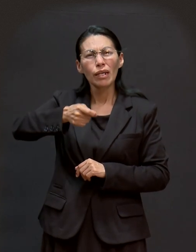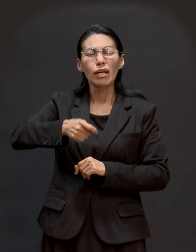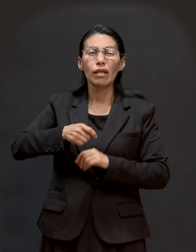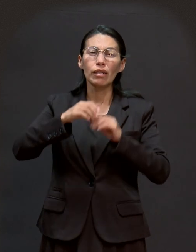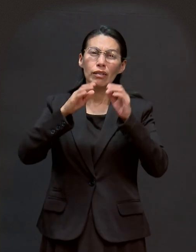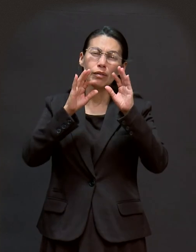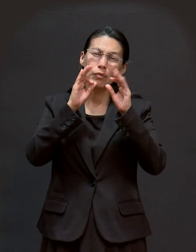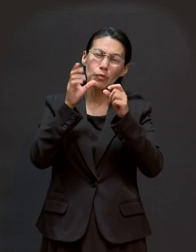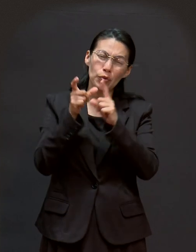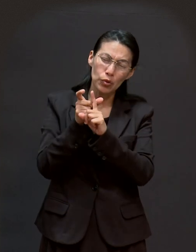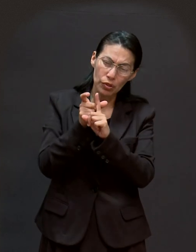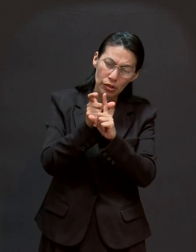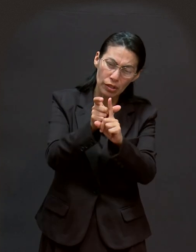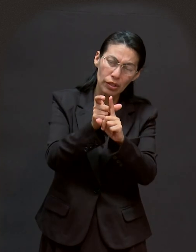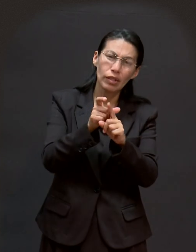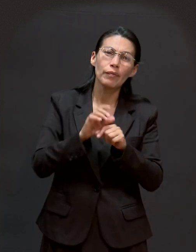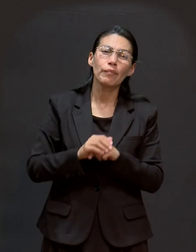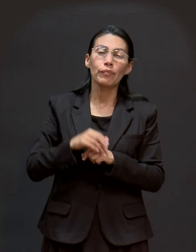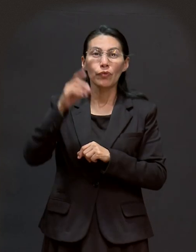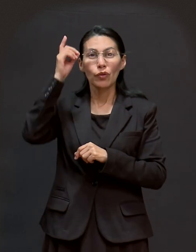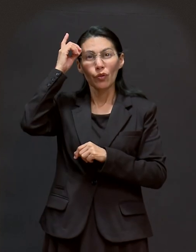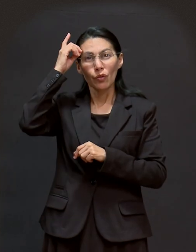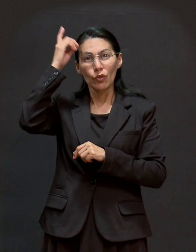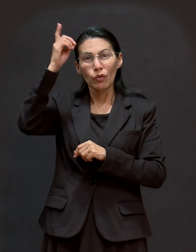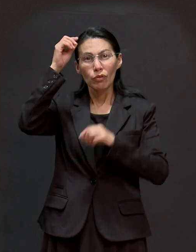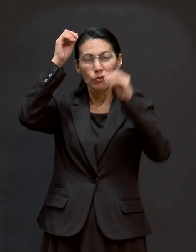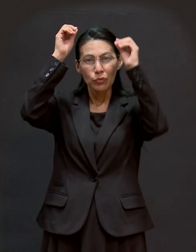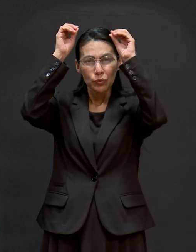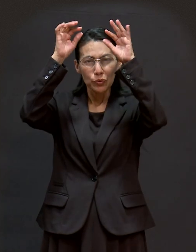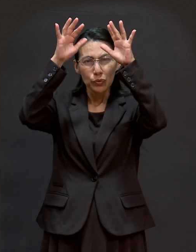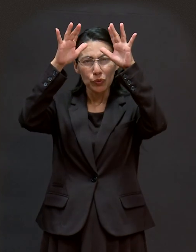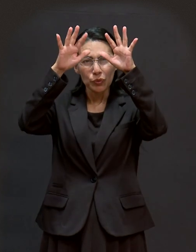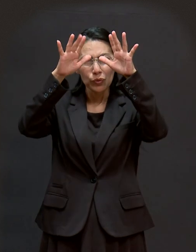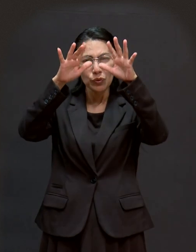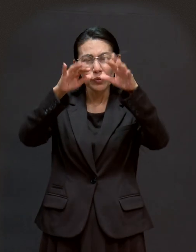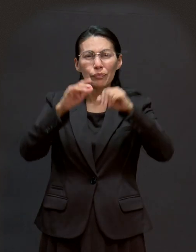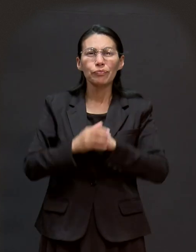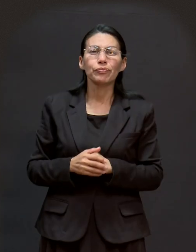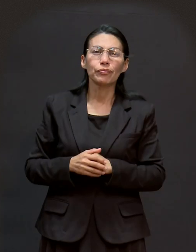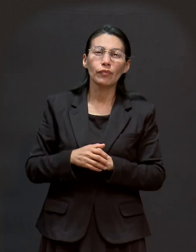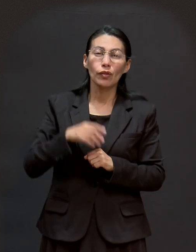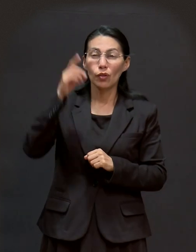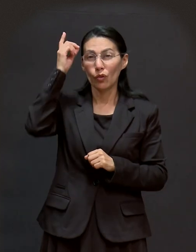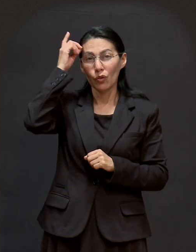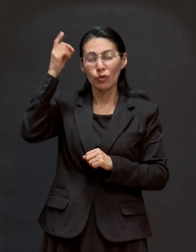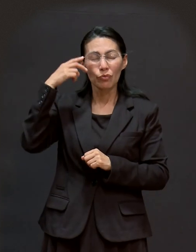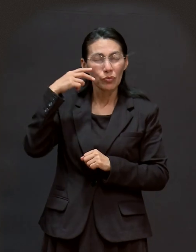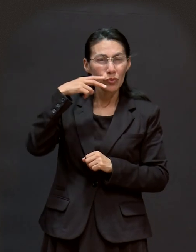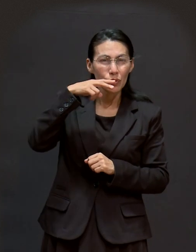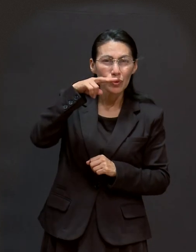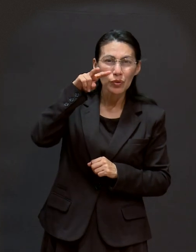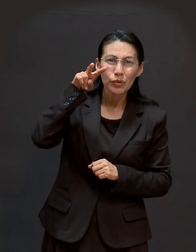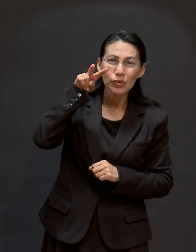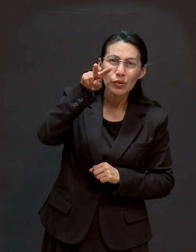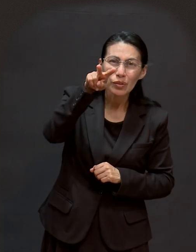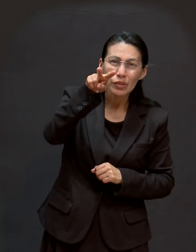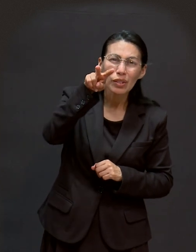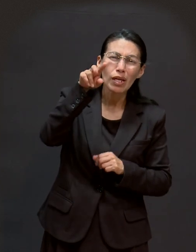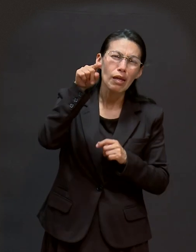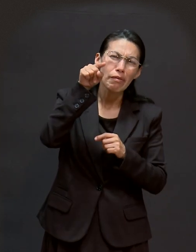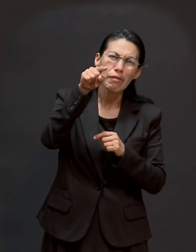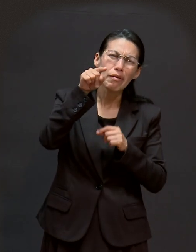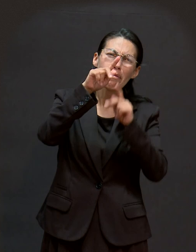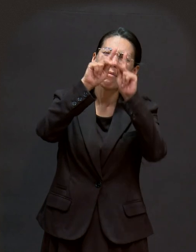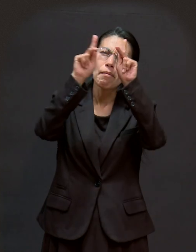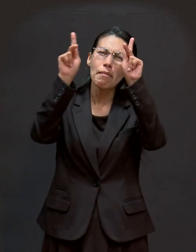dios haga resplandecer su rostro sobre ti dios al ceat y su rostro